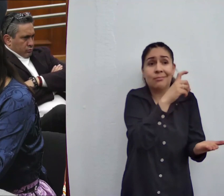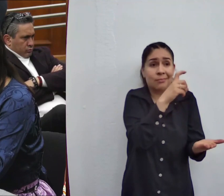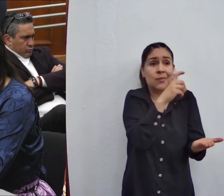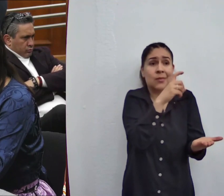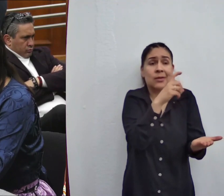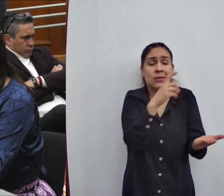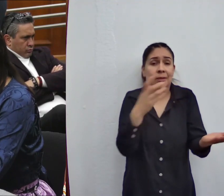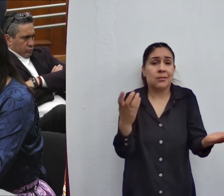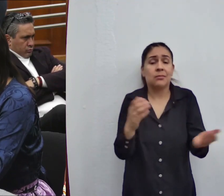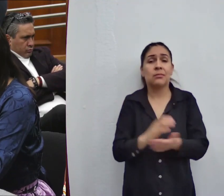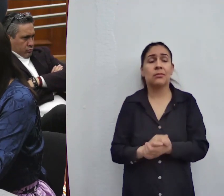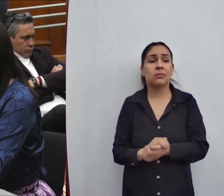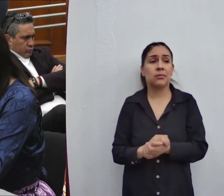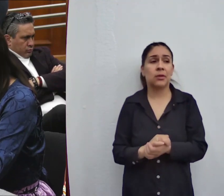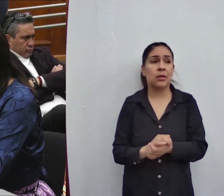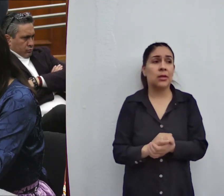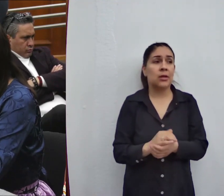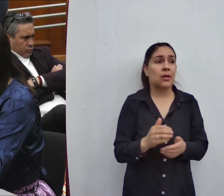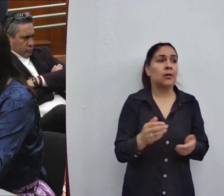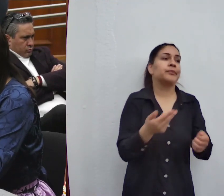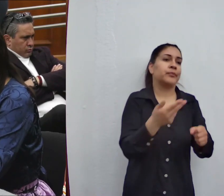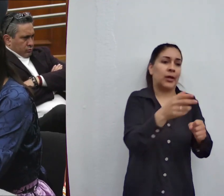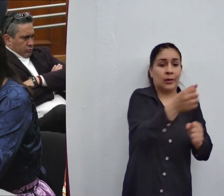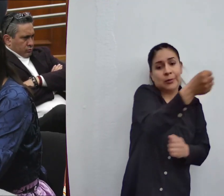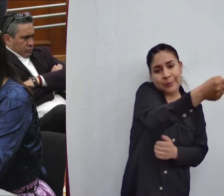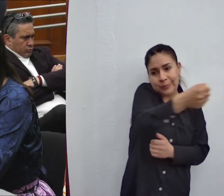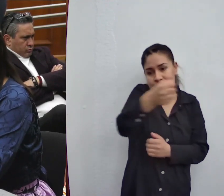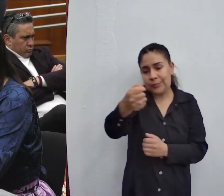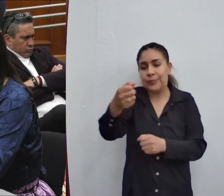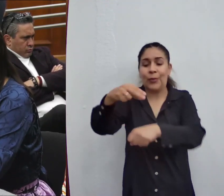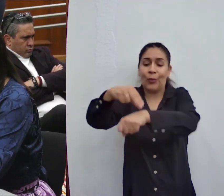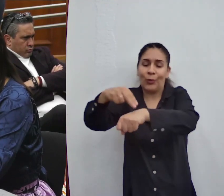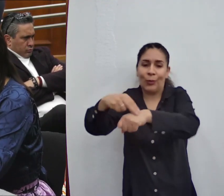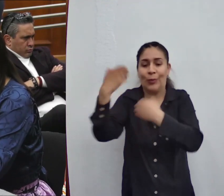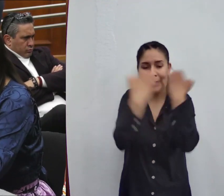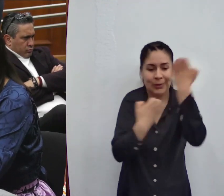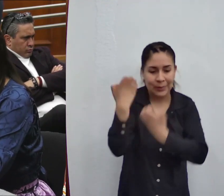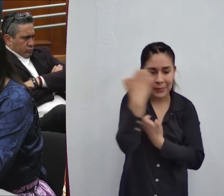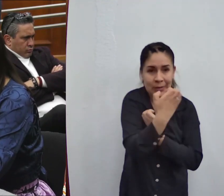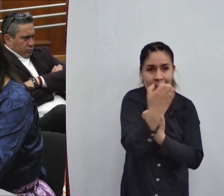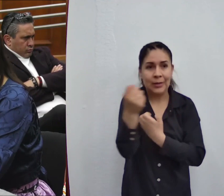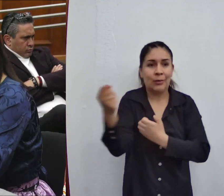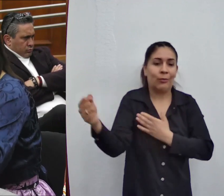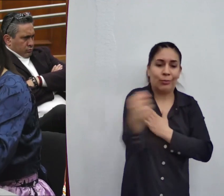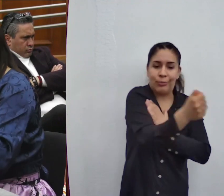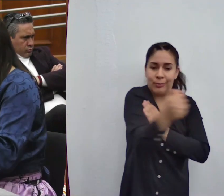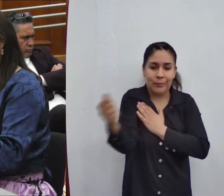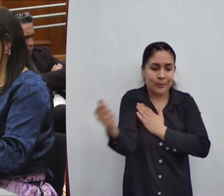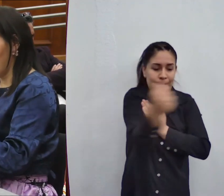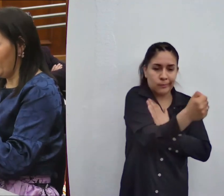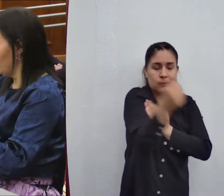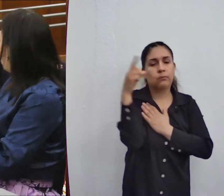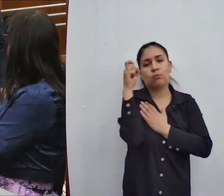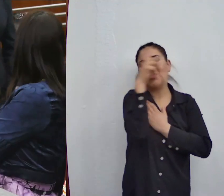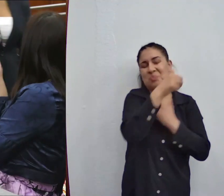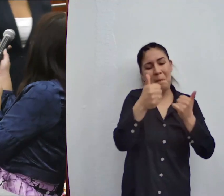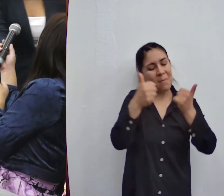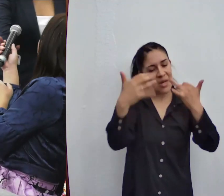tendría que darse otro margen para realizar esa evaluación. ¿Es cuánto?